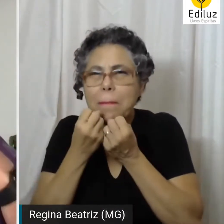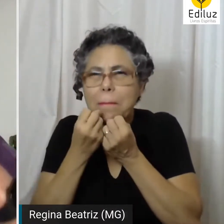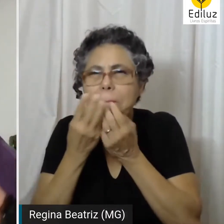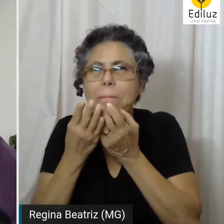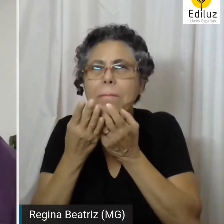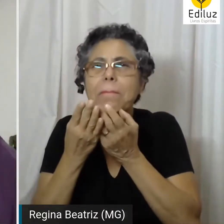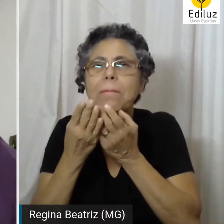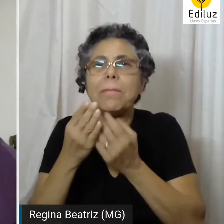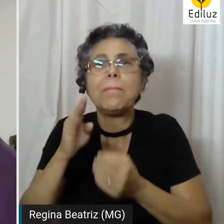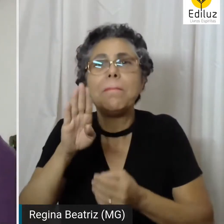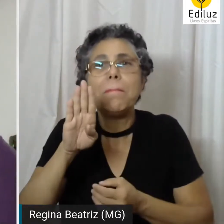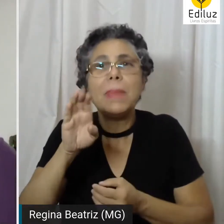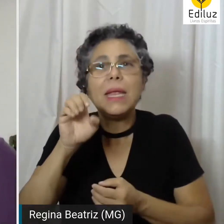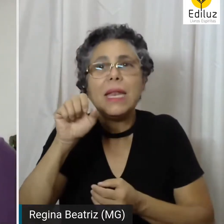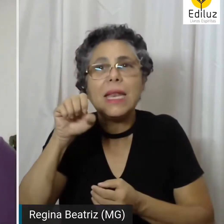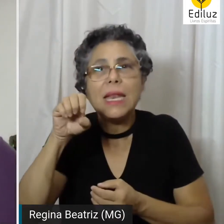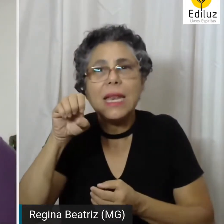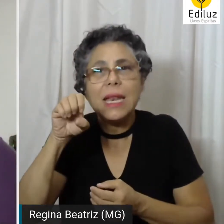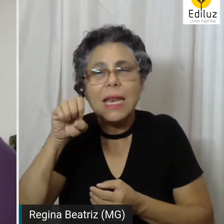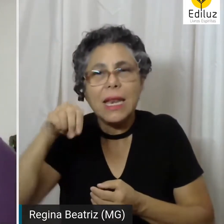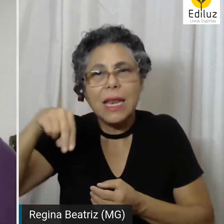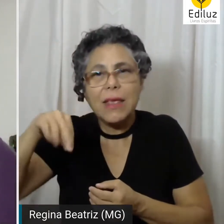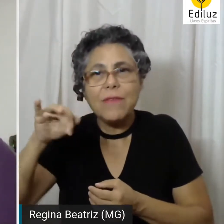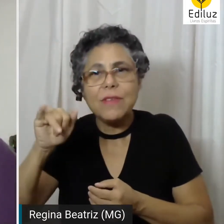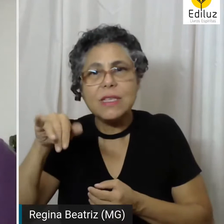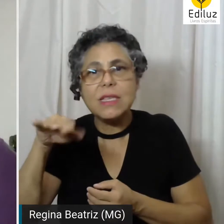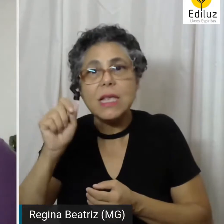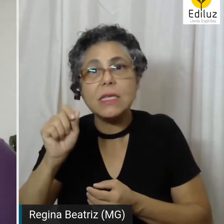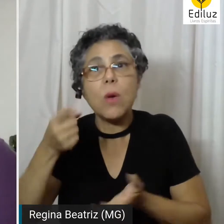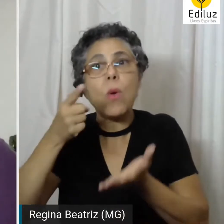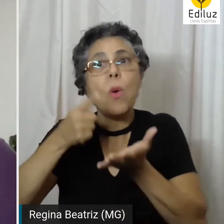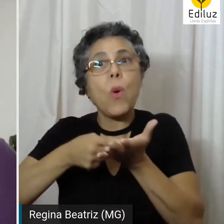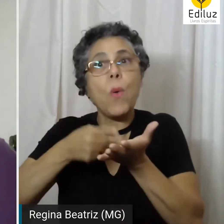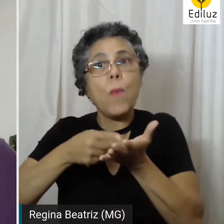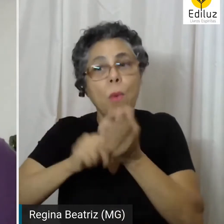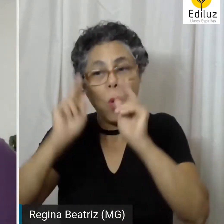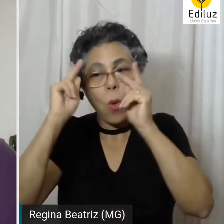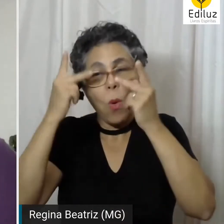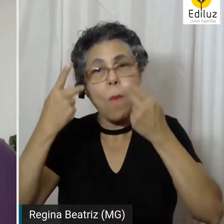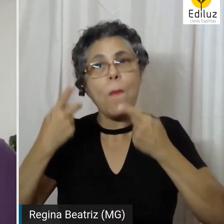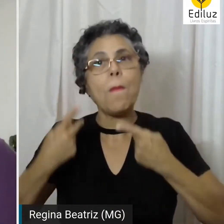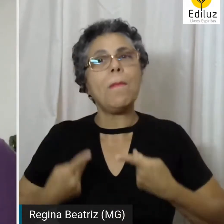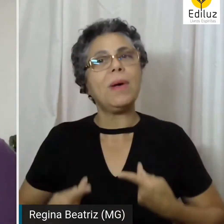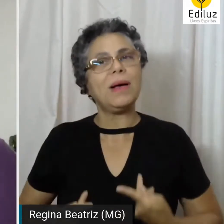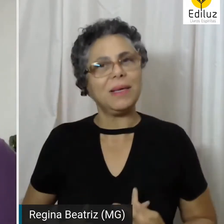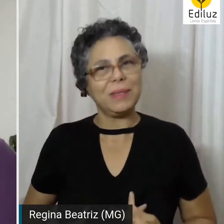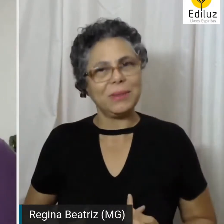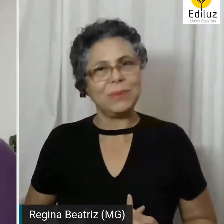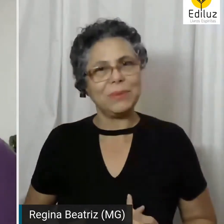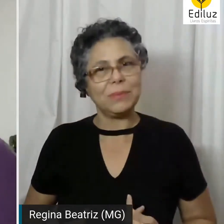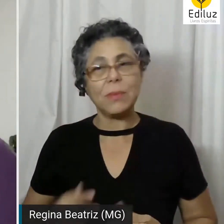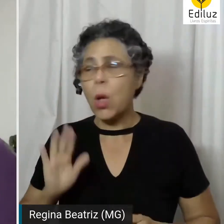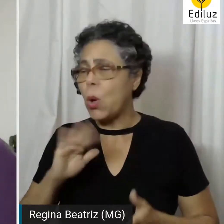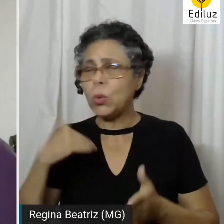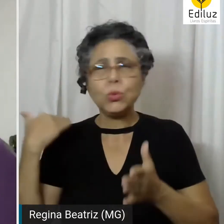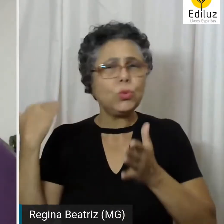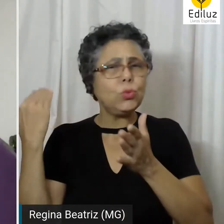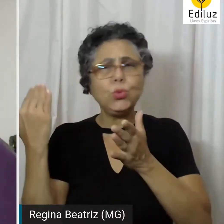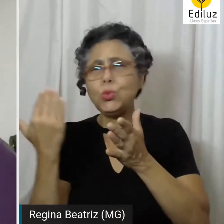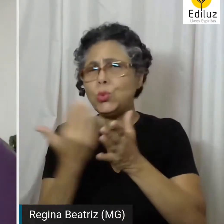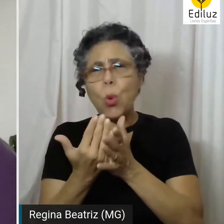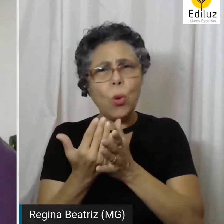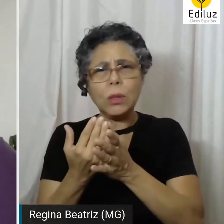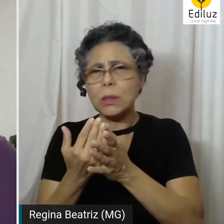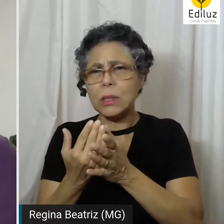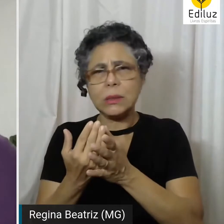como um compromisso que deveria ser assumido pela humanidade para com todas as criaturas,